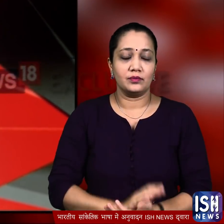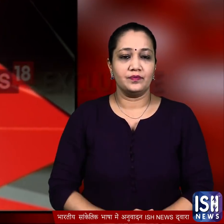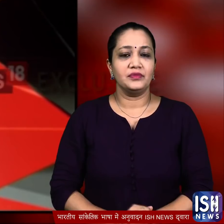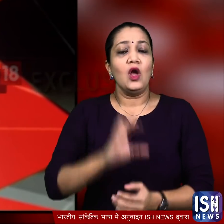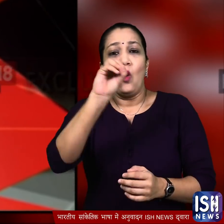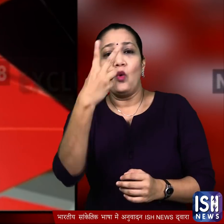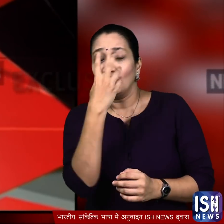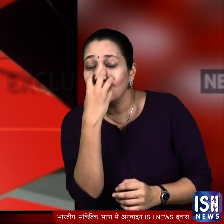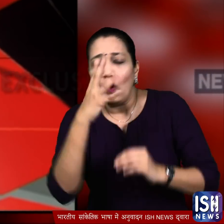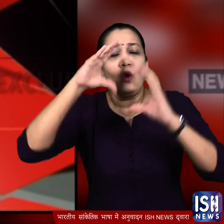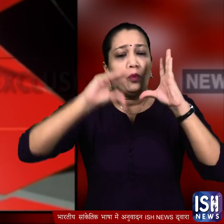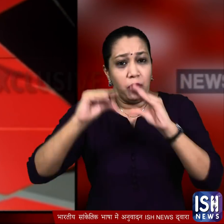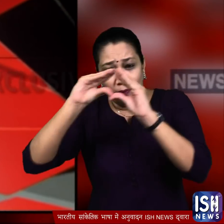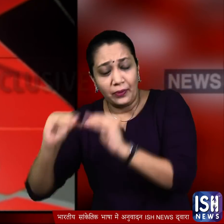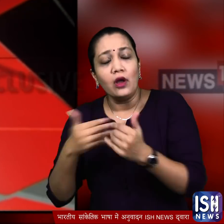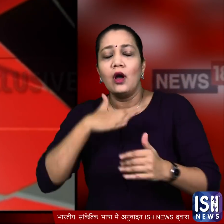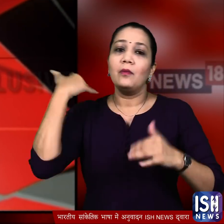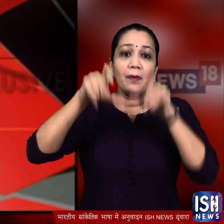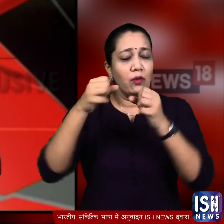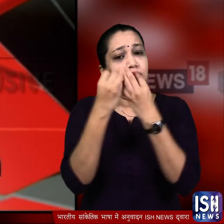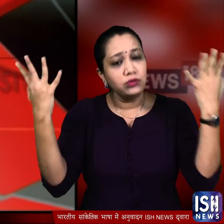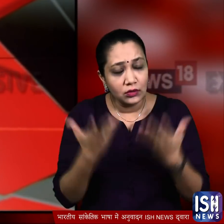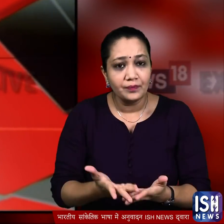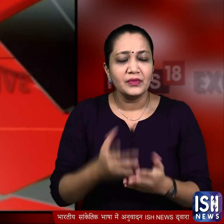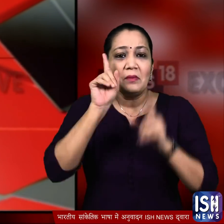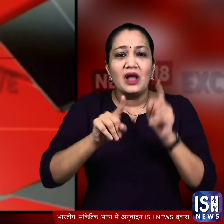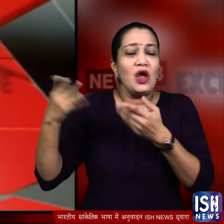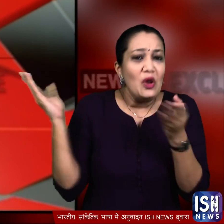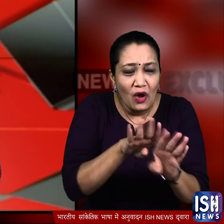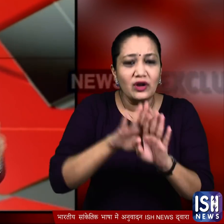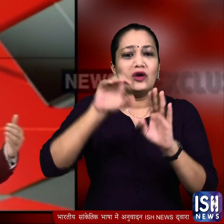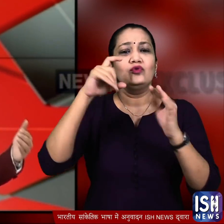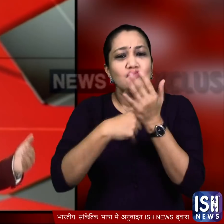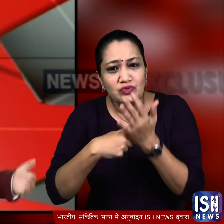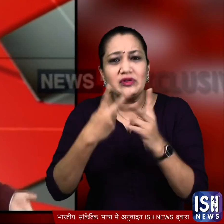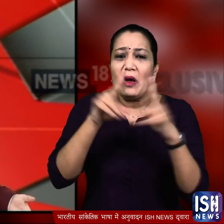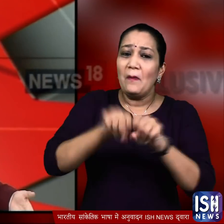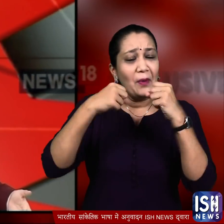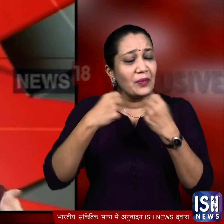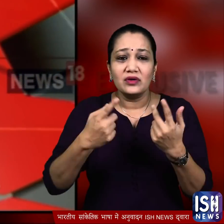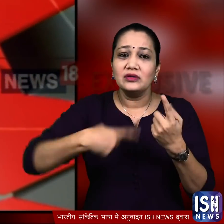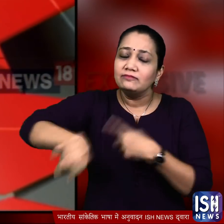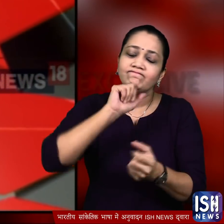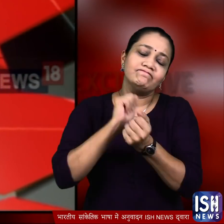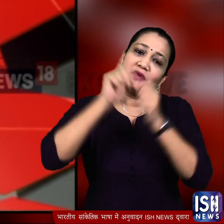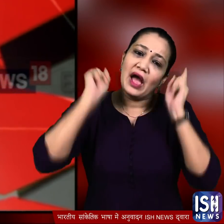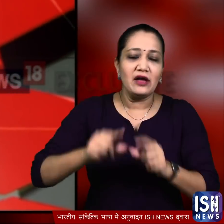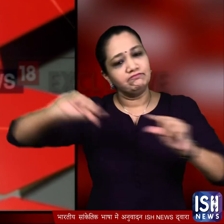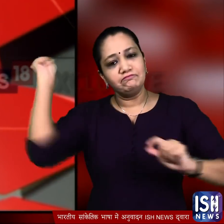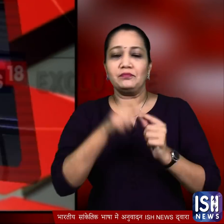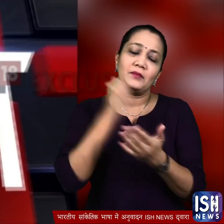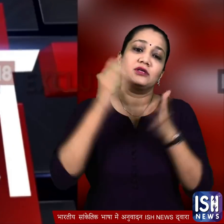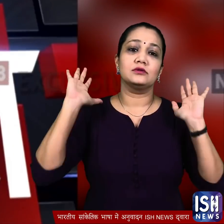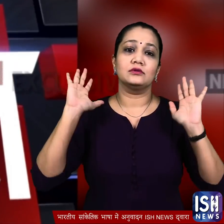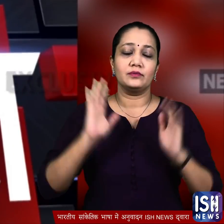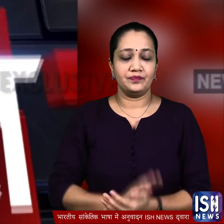है। ऑक्सीजन की कमी से मौतें हो रही हैं। फिर भी अगर हम लोग लॉकडाउन और कर्फ्यू तोड़ने से बाज नहीं आए तो पुलिस का डंडा तो